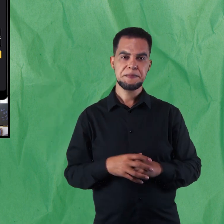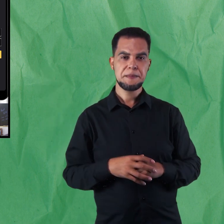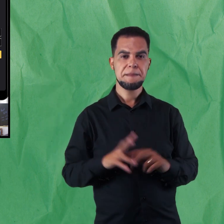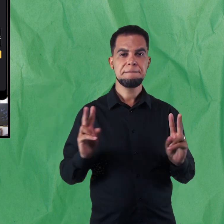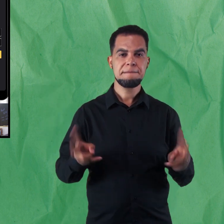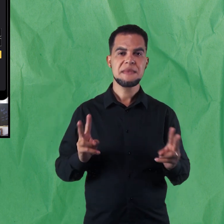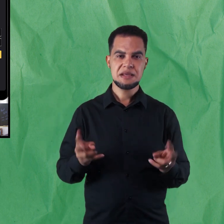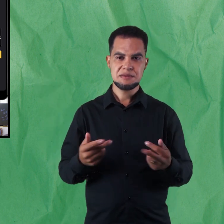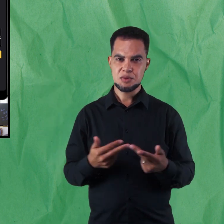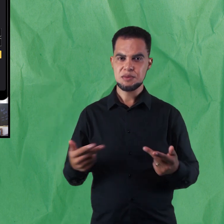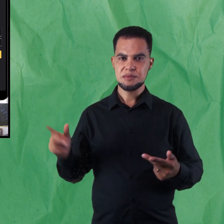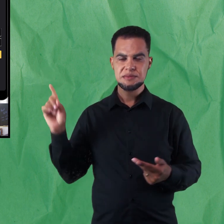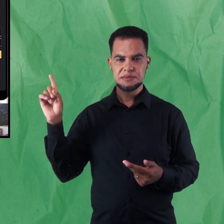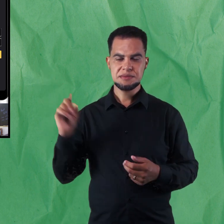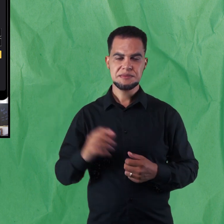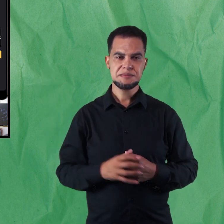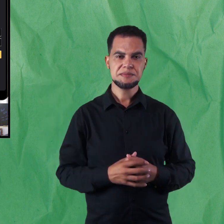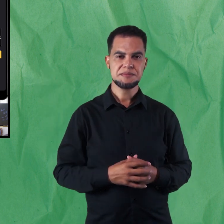a mesma coisa.